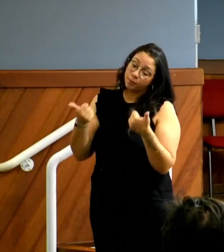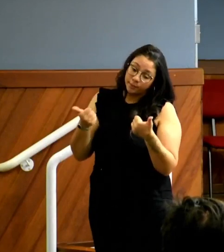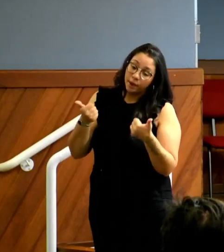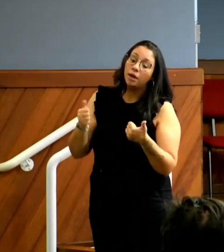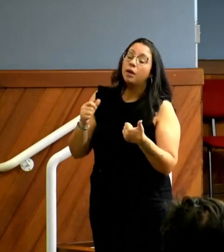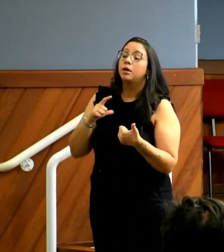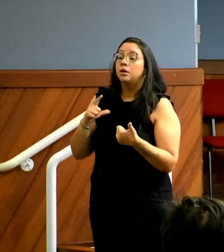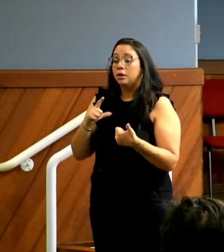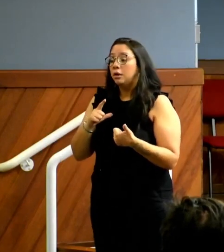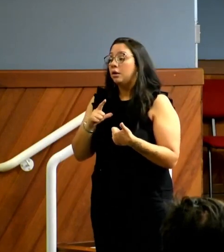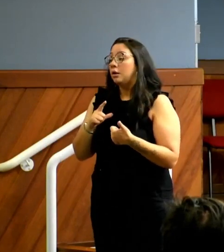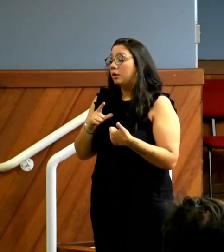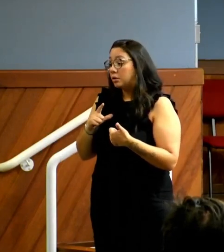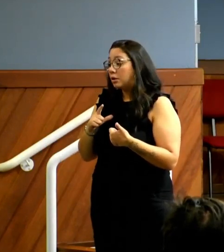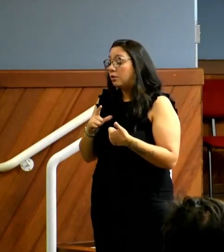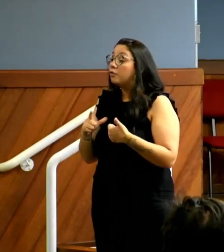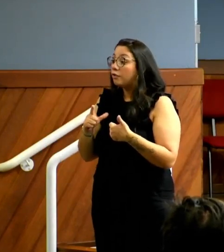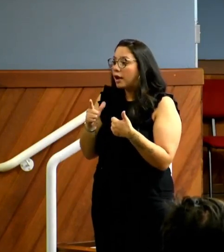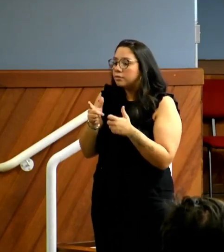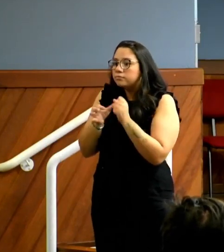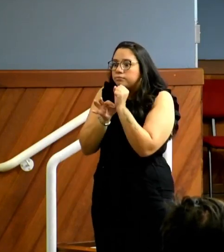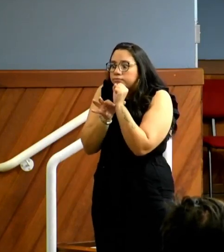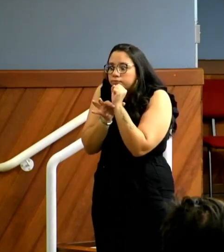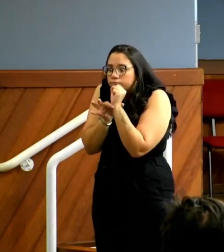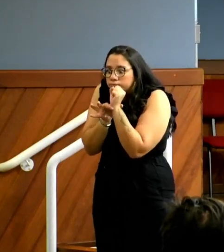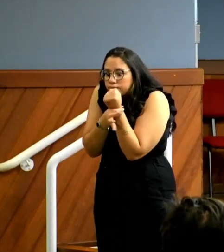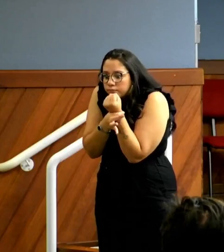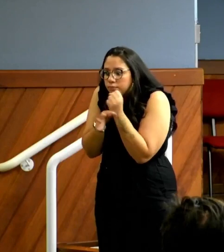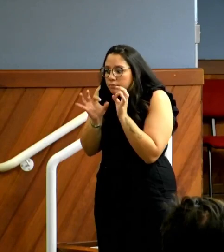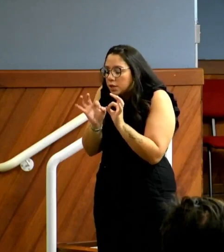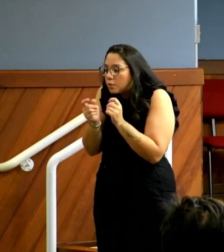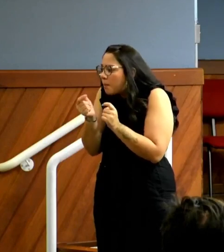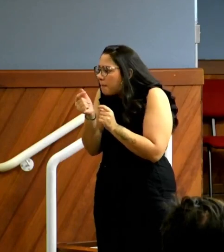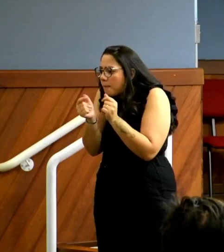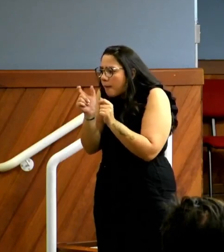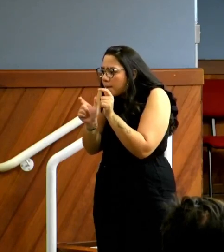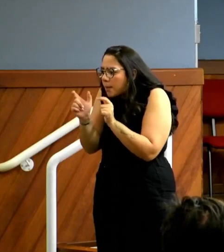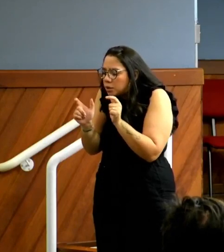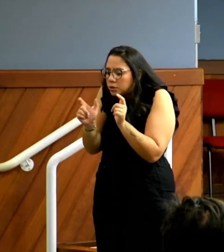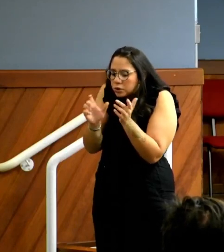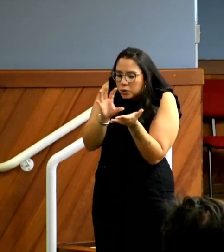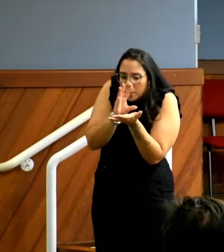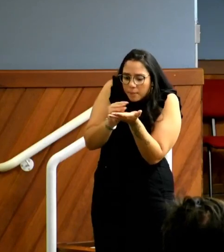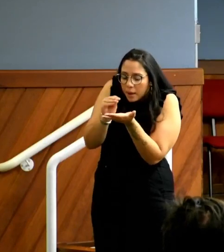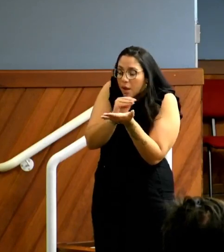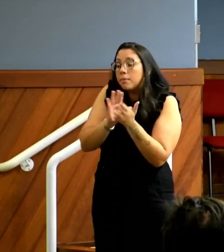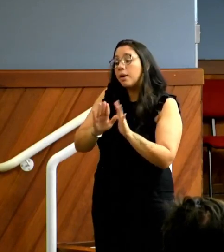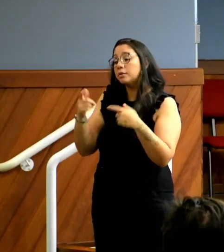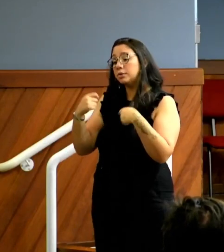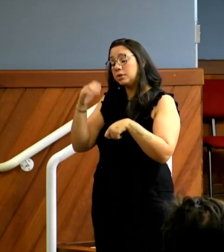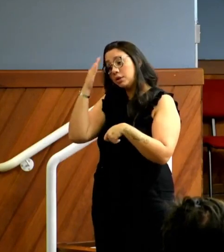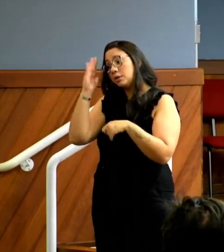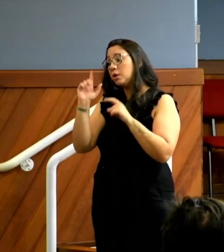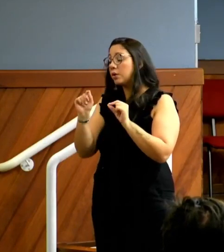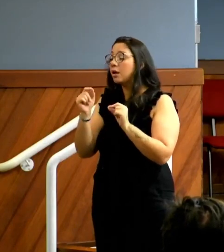vai diminuir drasticamente o acesso e vai ajudar nas rotinas de conservação. Mas a gente tem que estar preparado a entender que